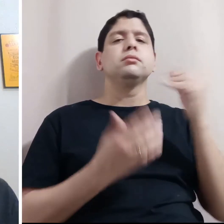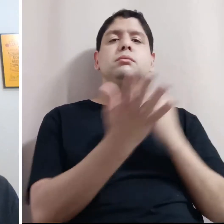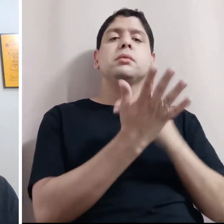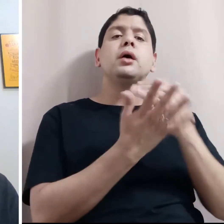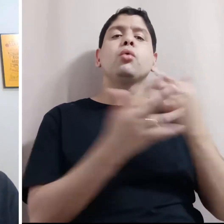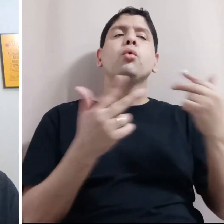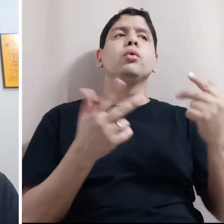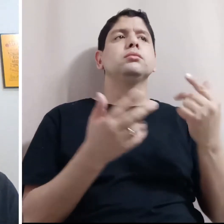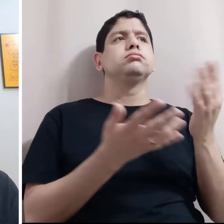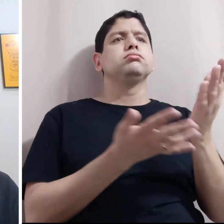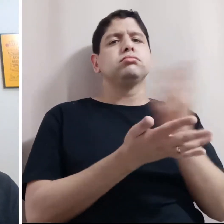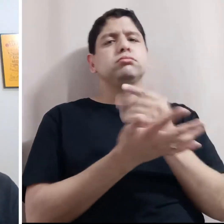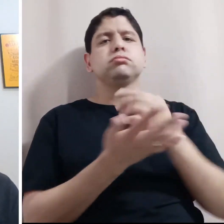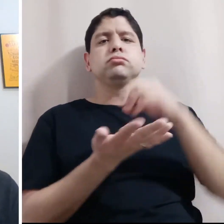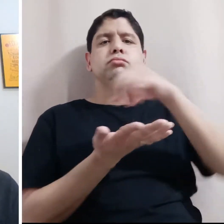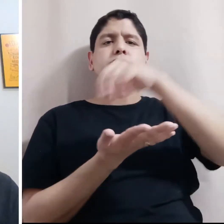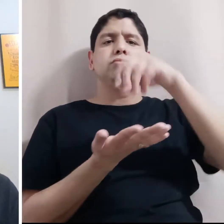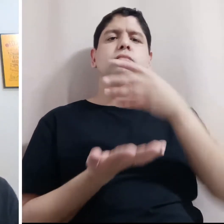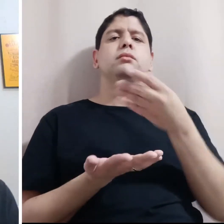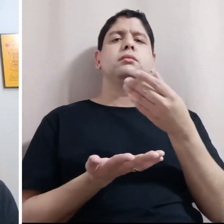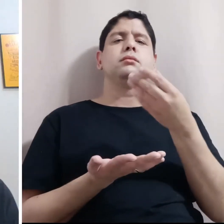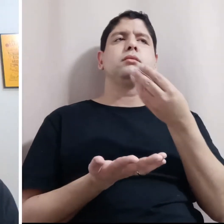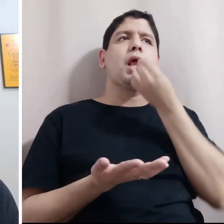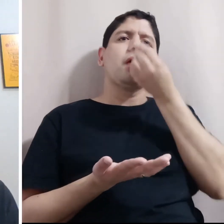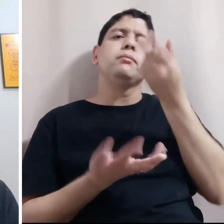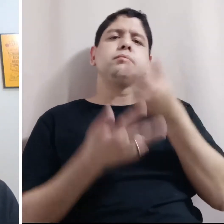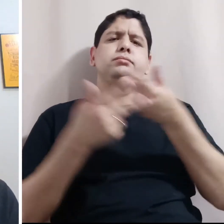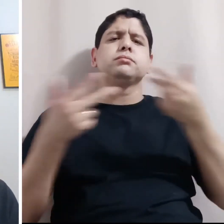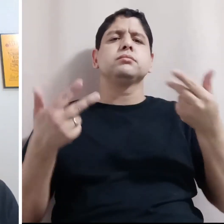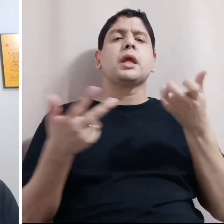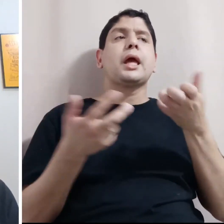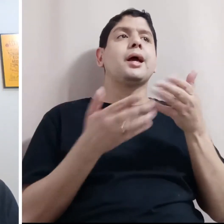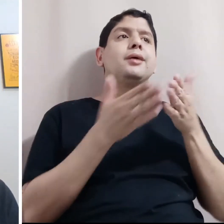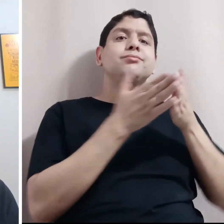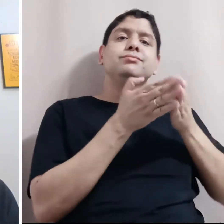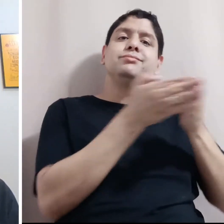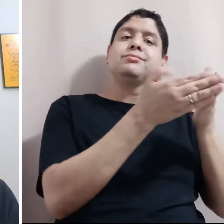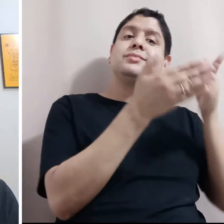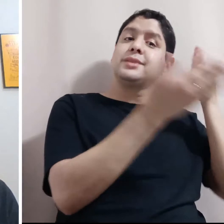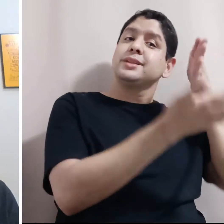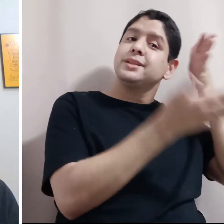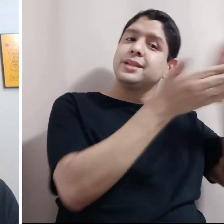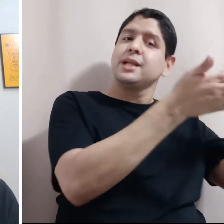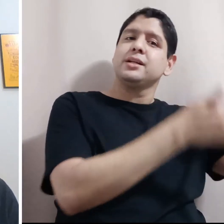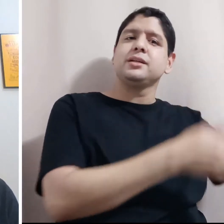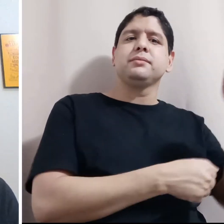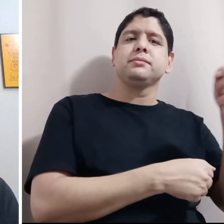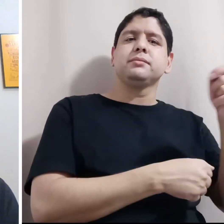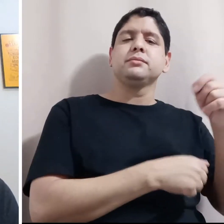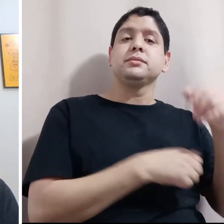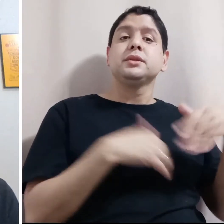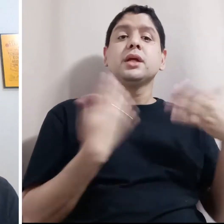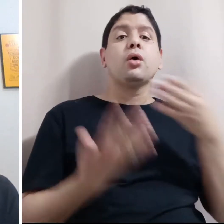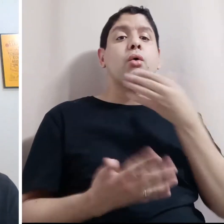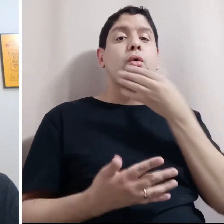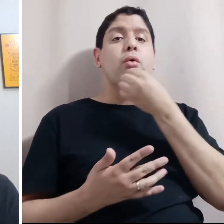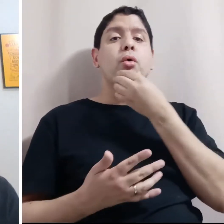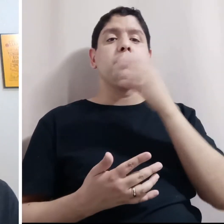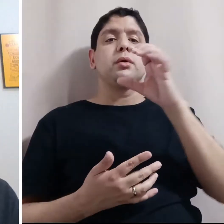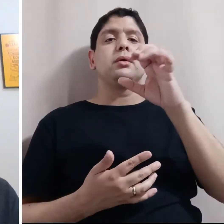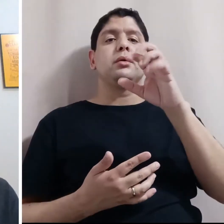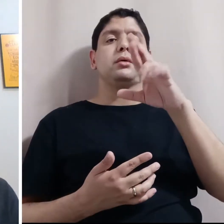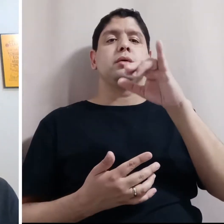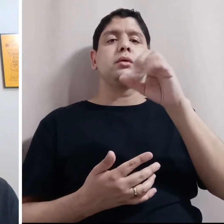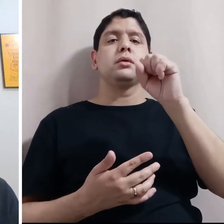as especiarias. Então, Cristóvão Colombo, né, imaginou que tivesse chegado às Índias. Ele não tinha ideia, os europeus não tinham